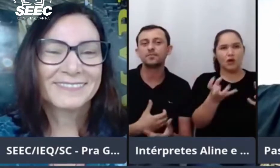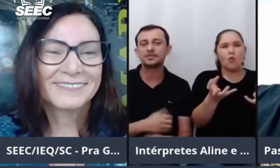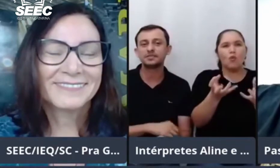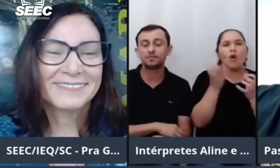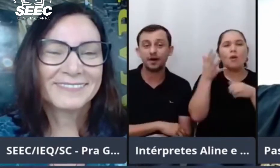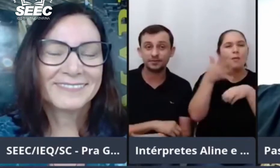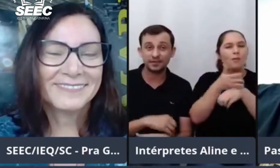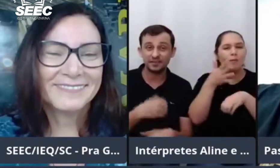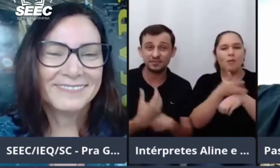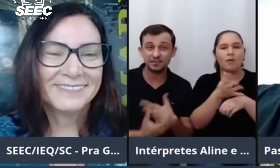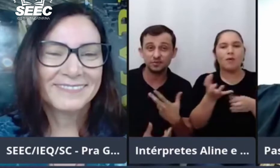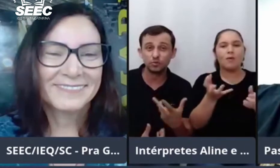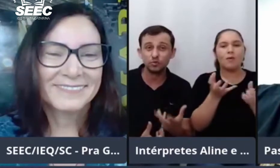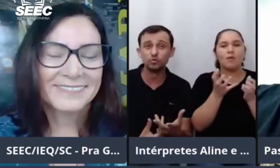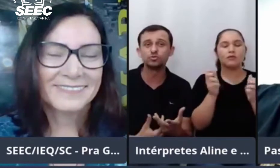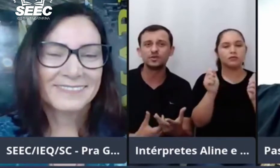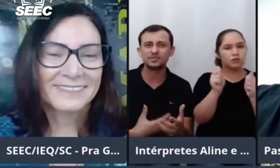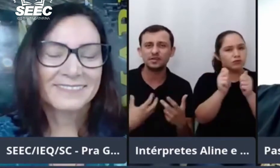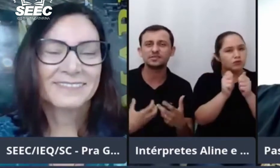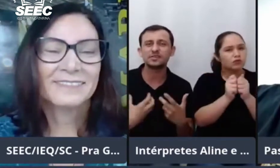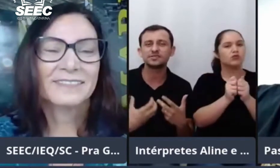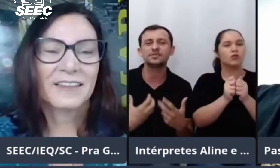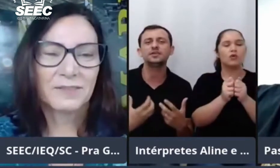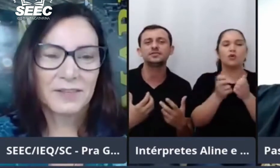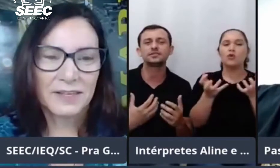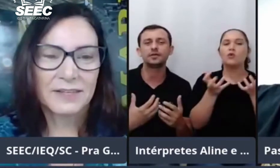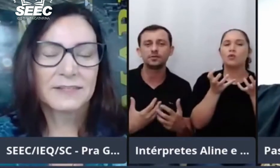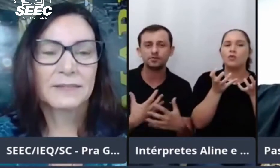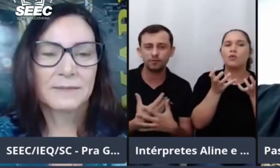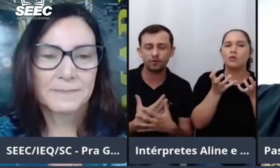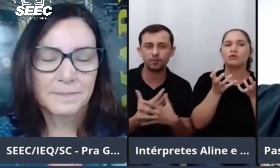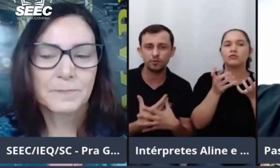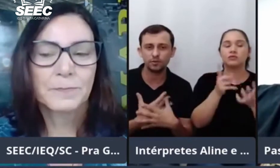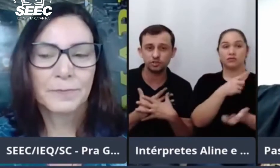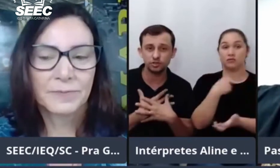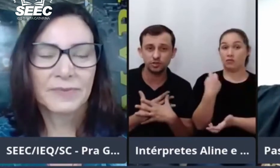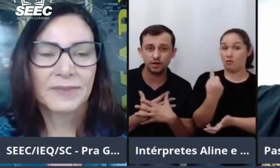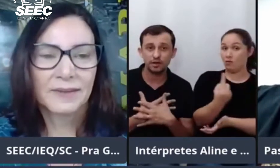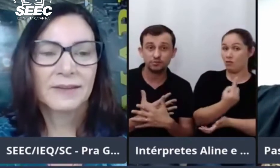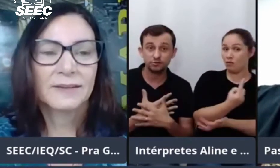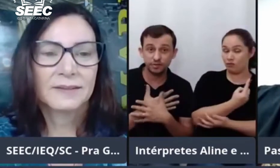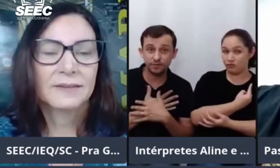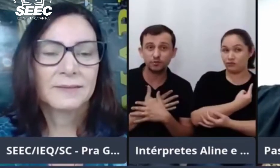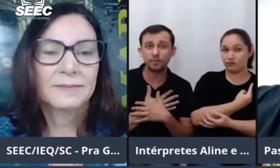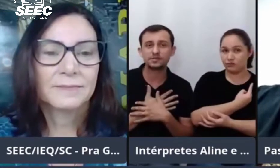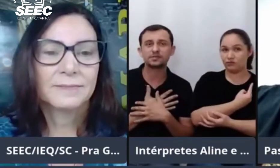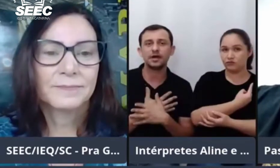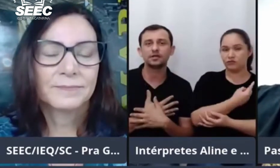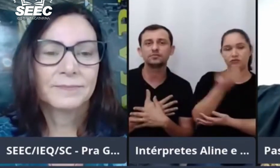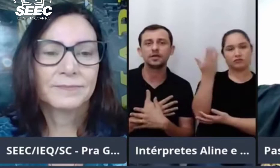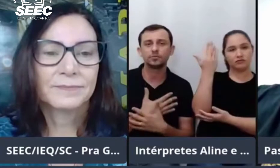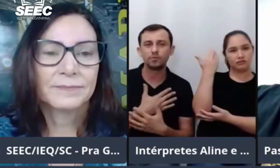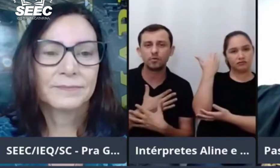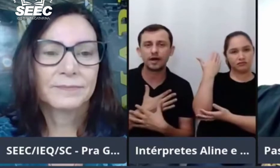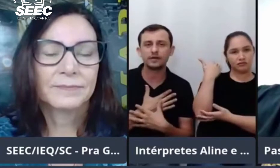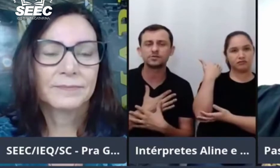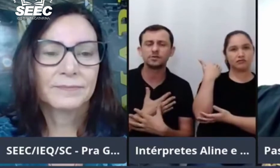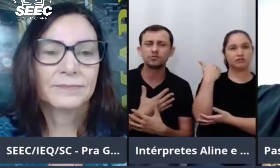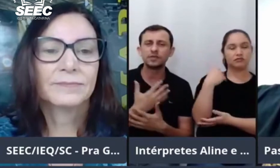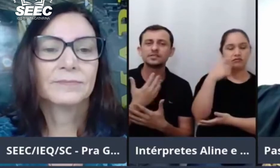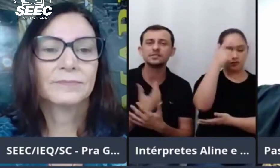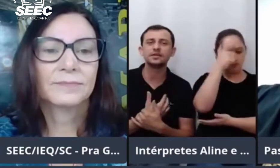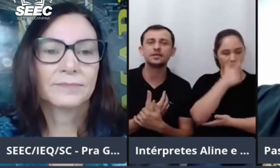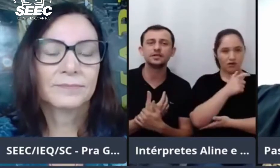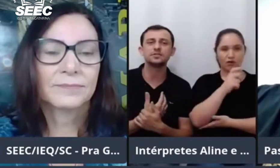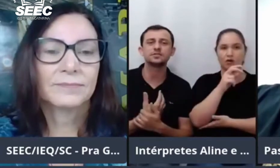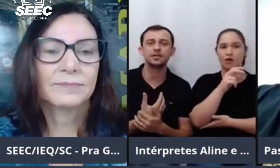de querer participar, de querer ser incluso, eles têm essa sede, sabe? Da mesma forma como a gente teve no passado, né? No meu caso, que eu